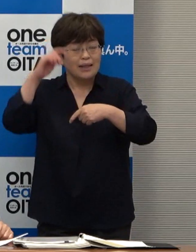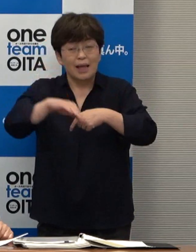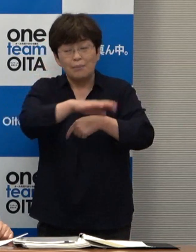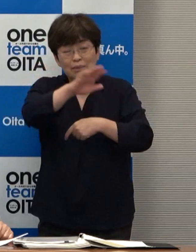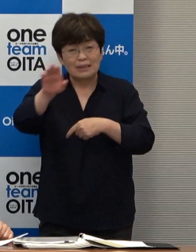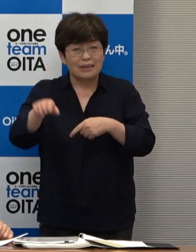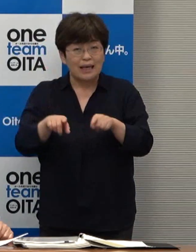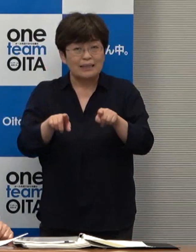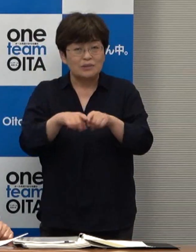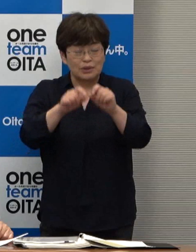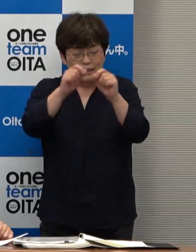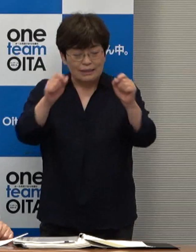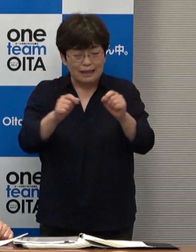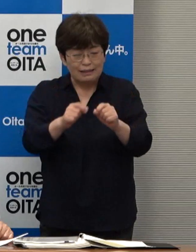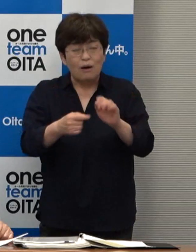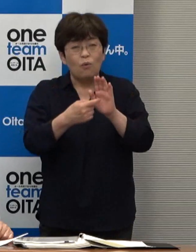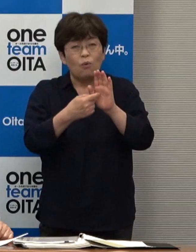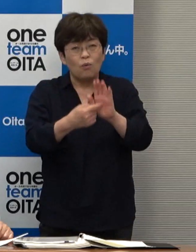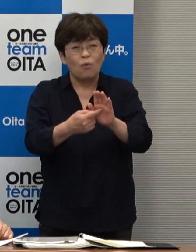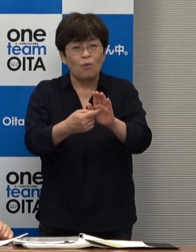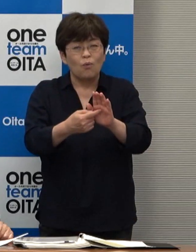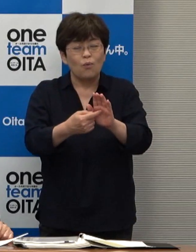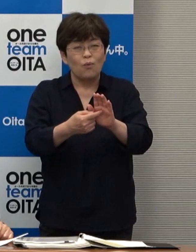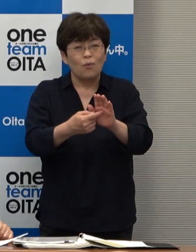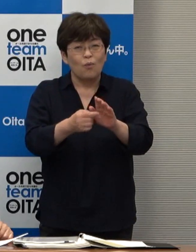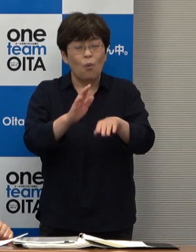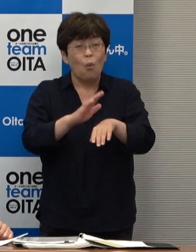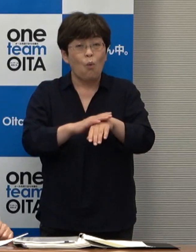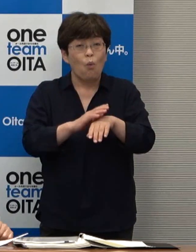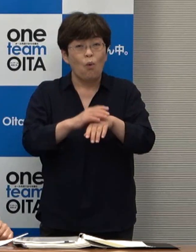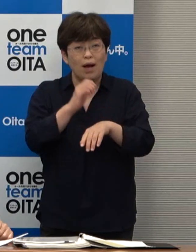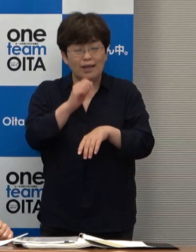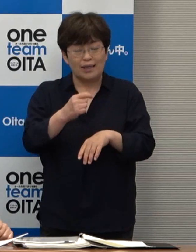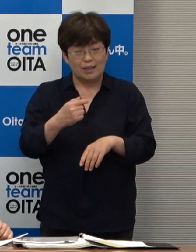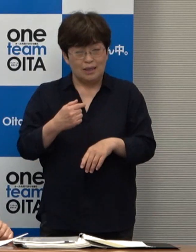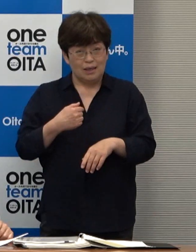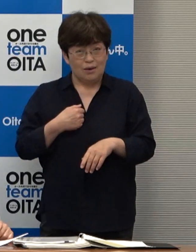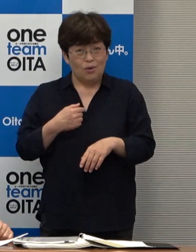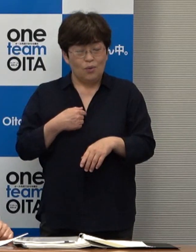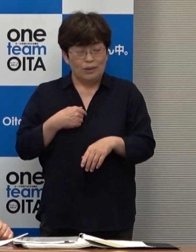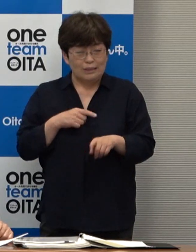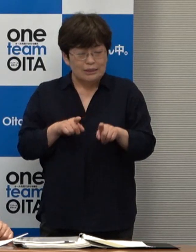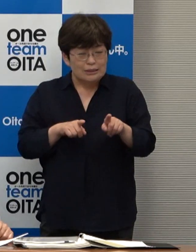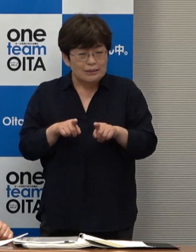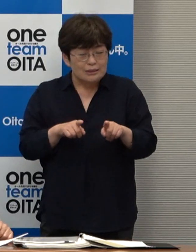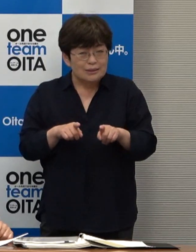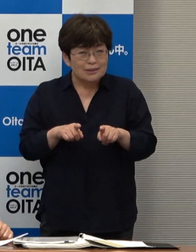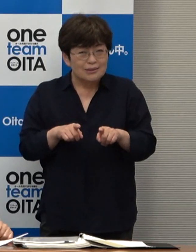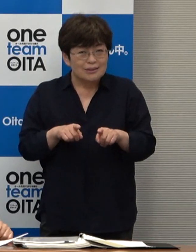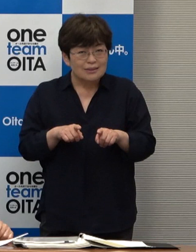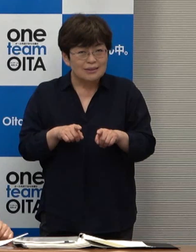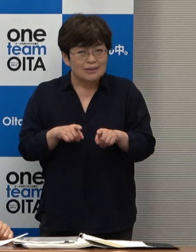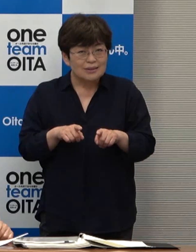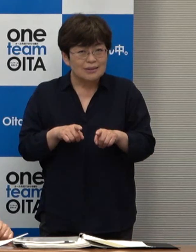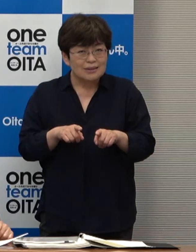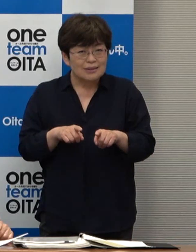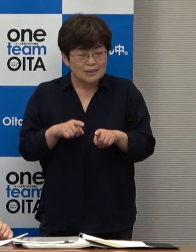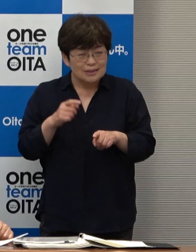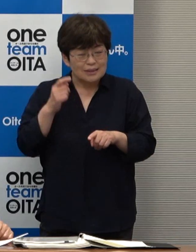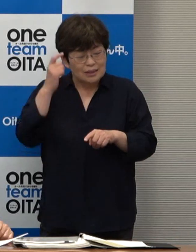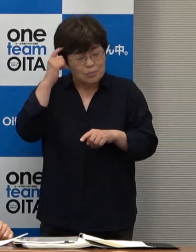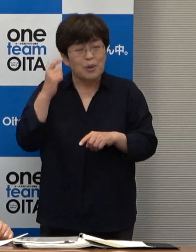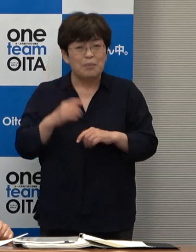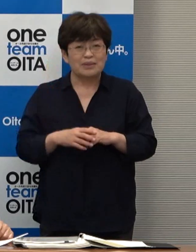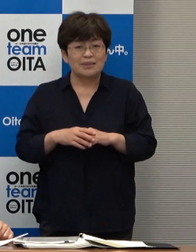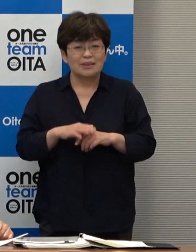を出そうという姿勢が大事だと思うんです。ですからちょっと舵を切ったつもりなので我々一人一人がですね次